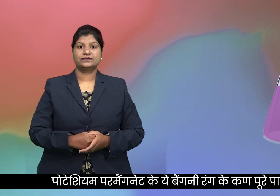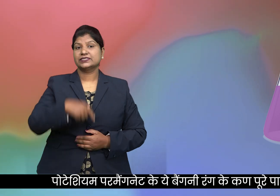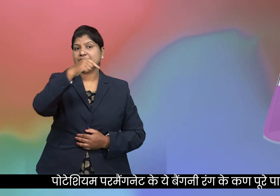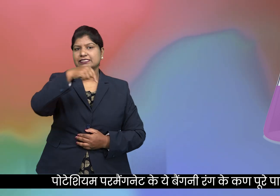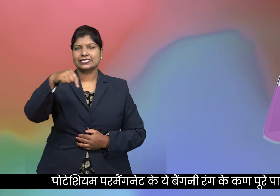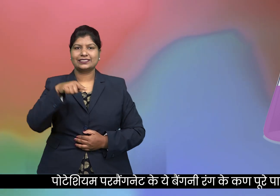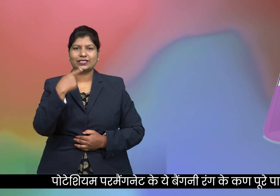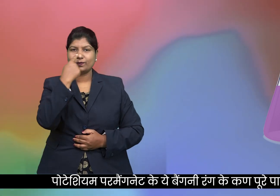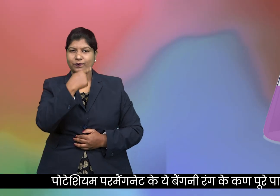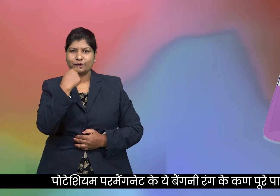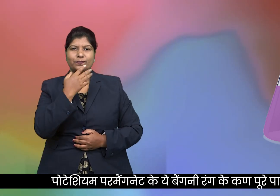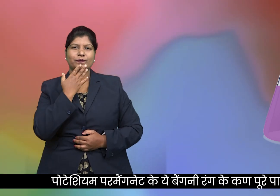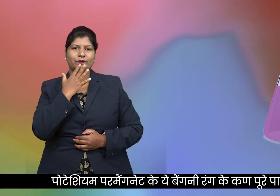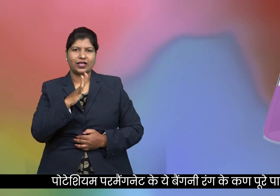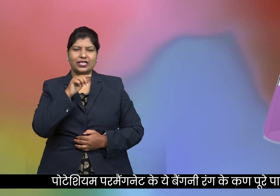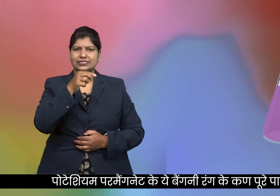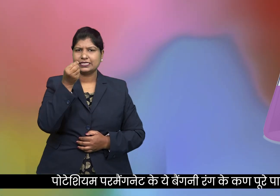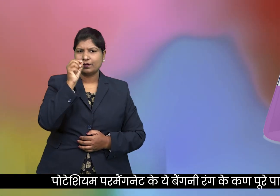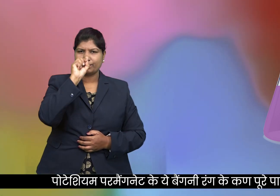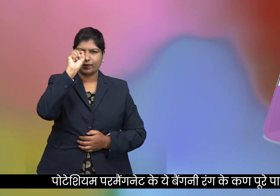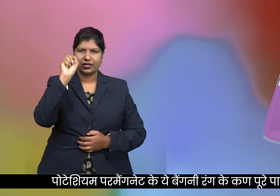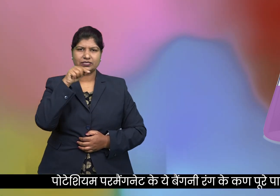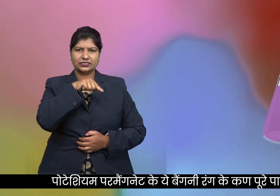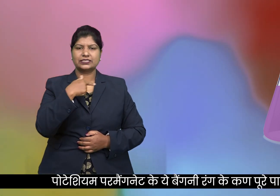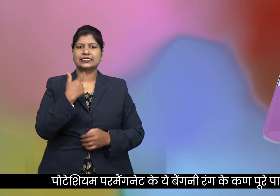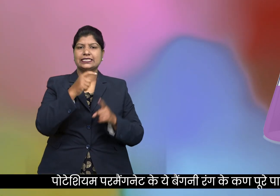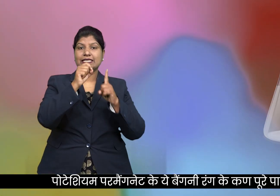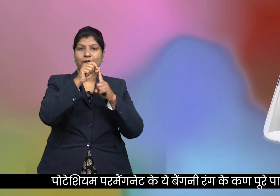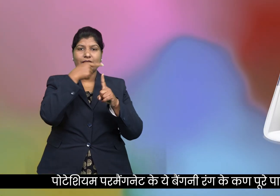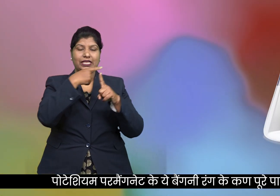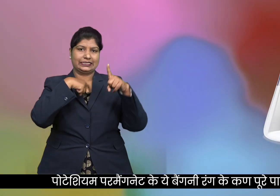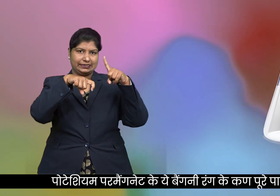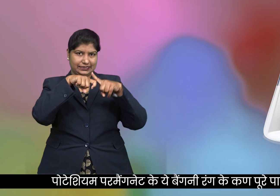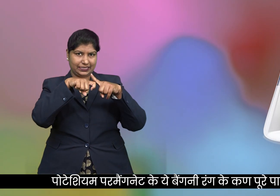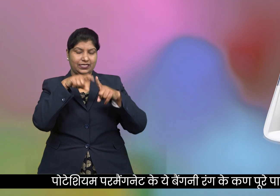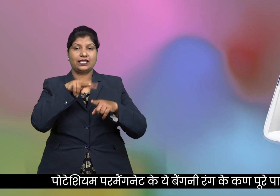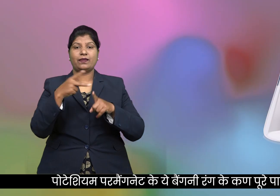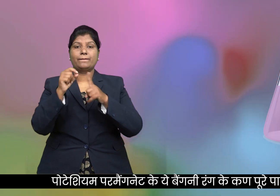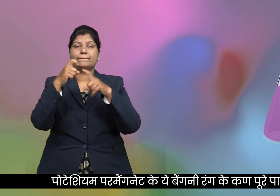पोटेशियम परमैंगनेट के ये बैंगनी रंग के कण पूरे पानी में फैल जाते